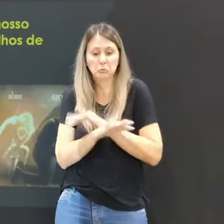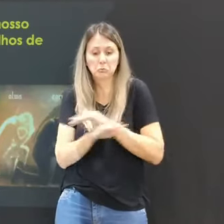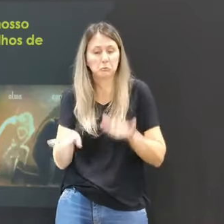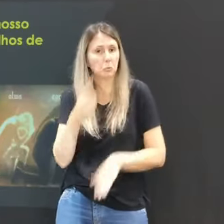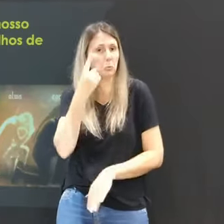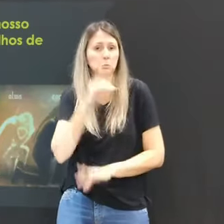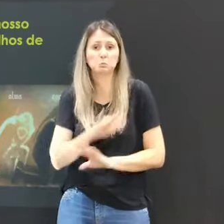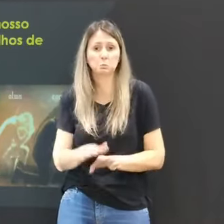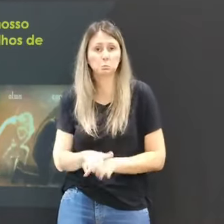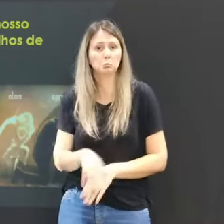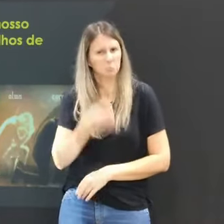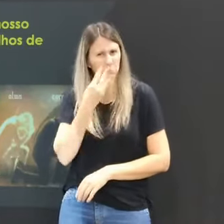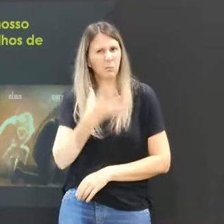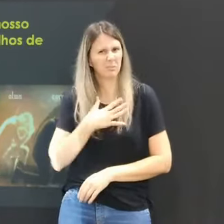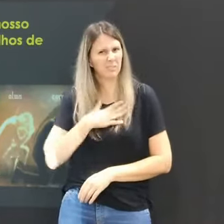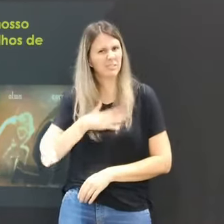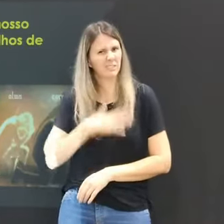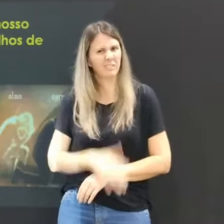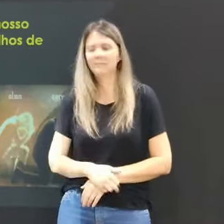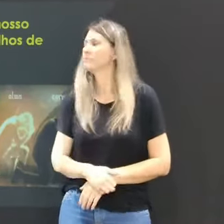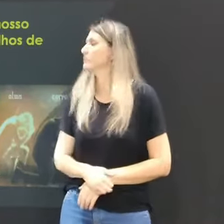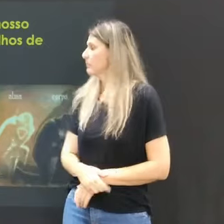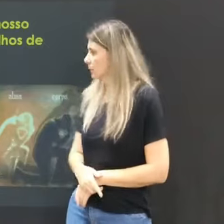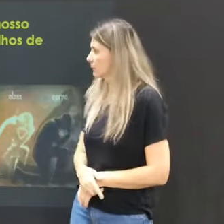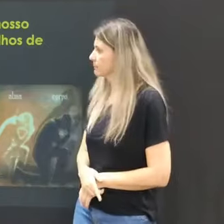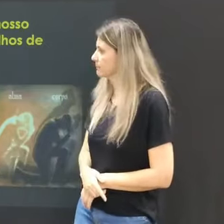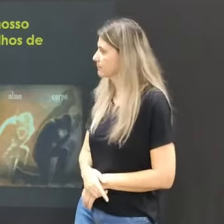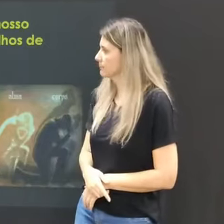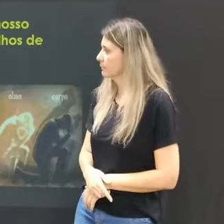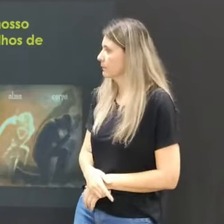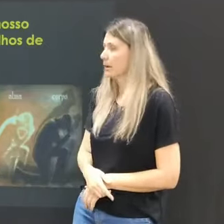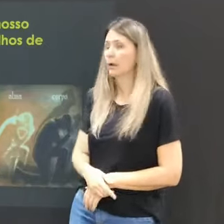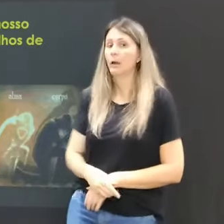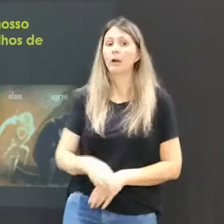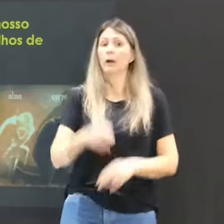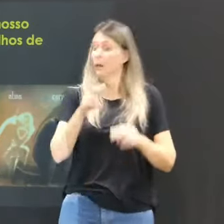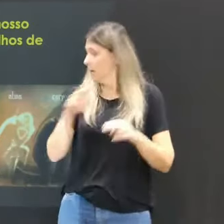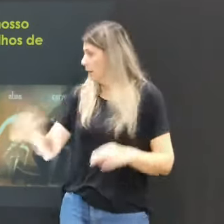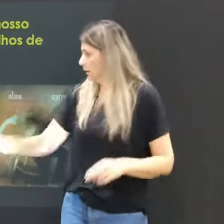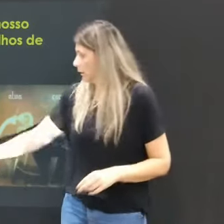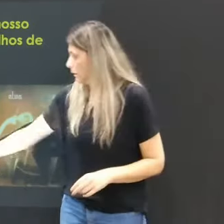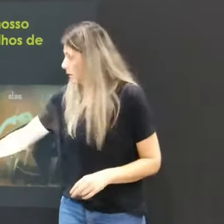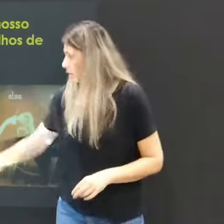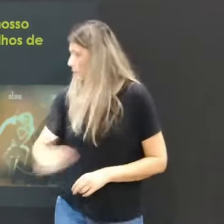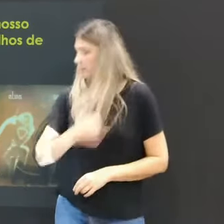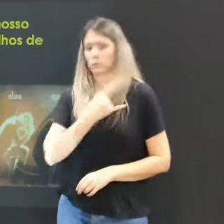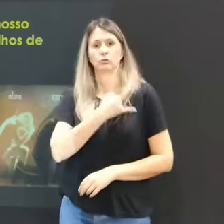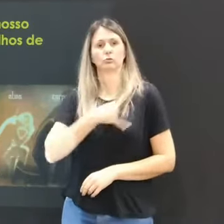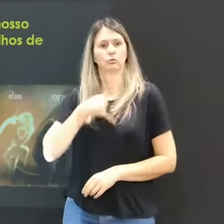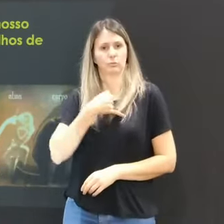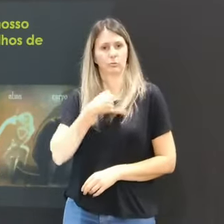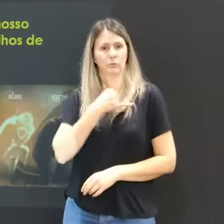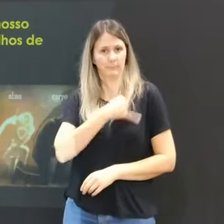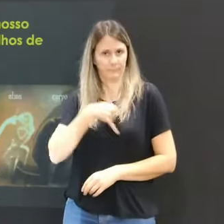É ponto final, é isso. Você precisa entender. É interessante isso, não é? Isso está em João 3. João